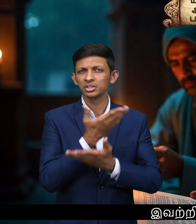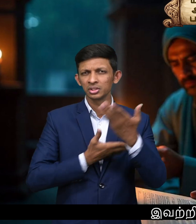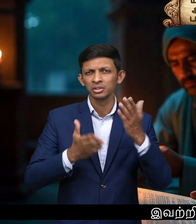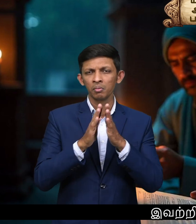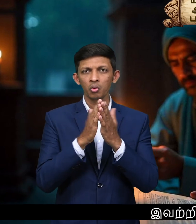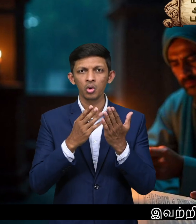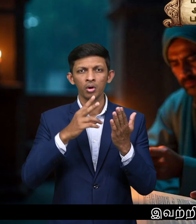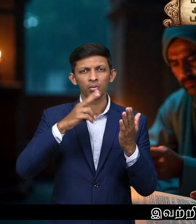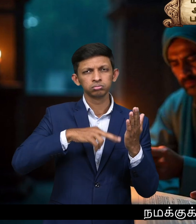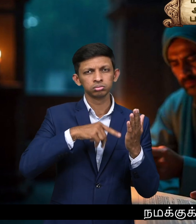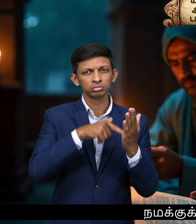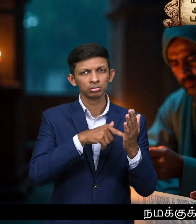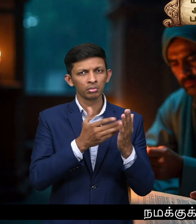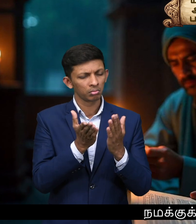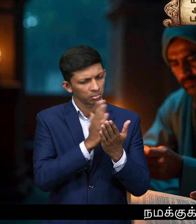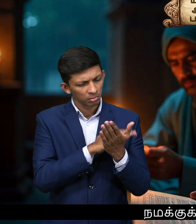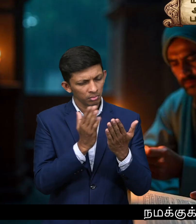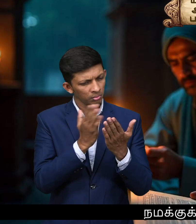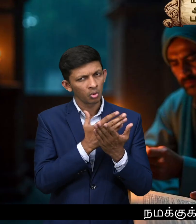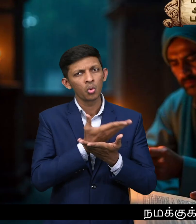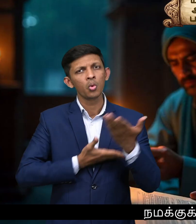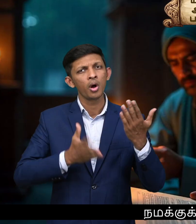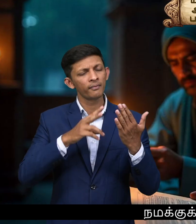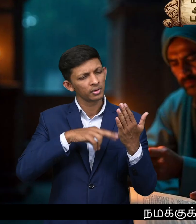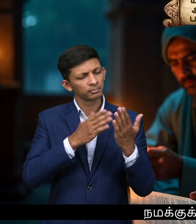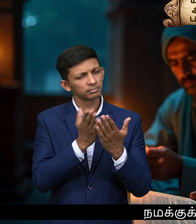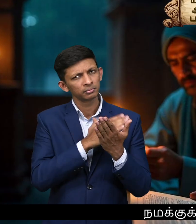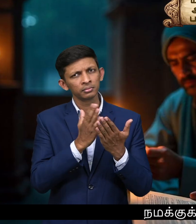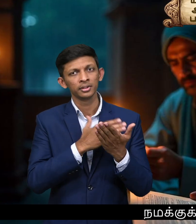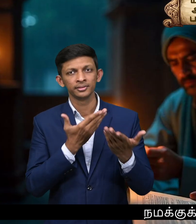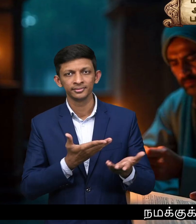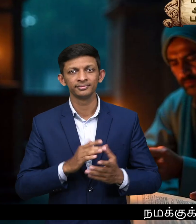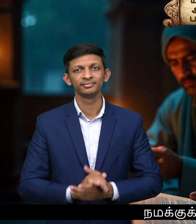இவற்றில் சில புத்தகங்கள் நமக்கு கடத்தப்பட்டுள்ளன.